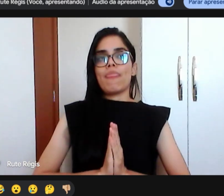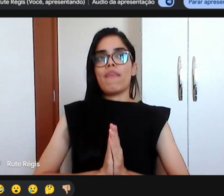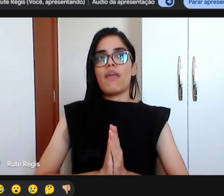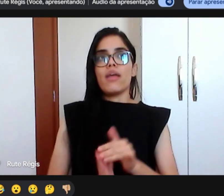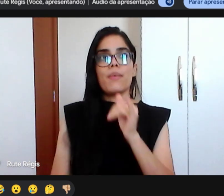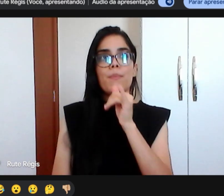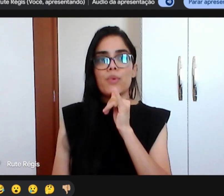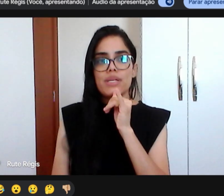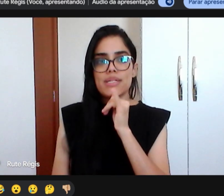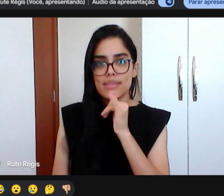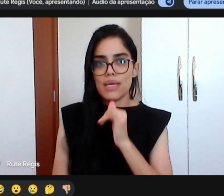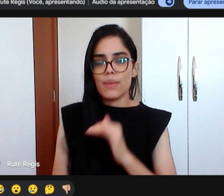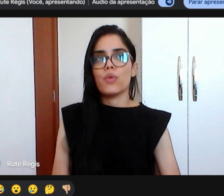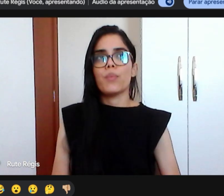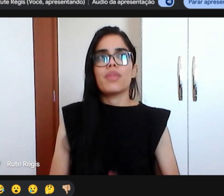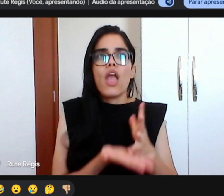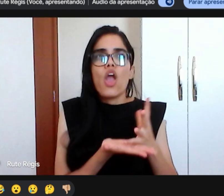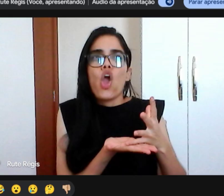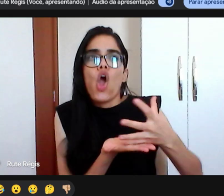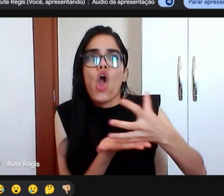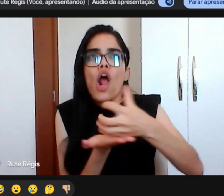cronograma. Por exemplo,